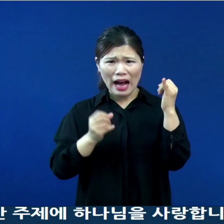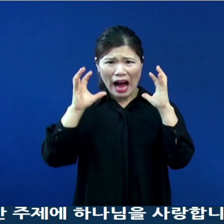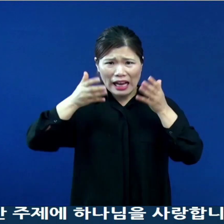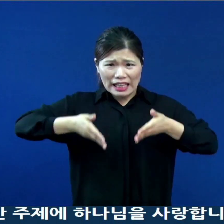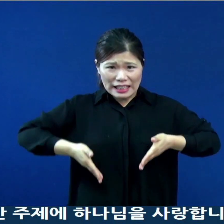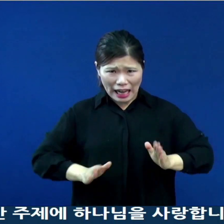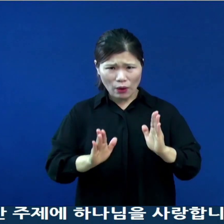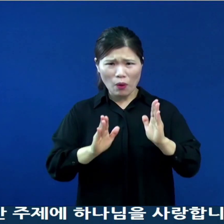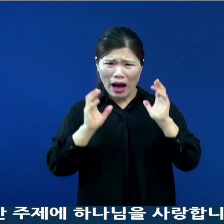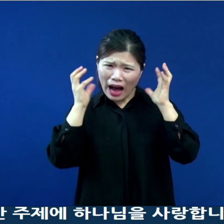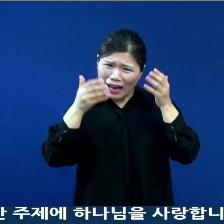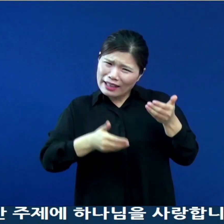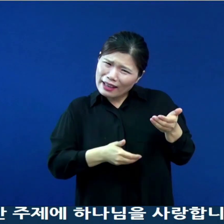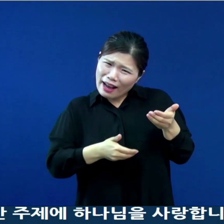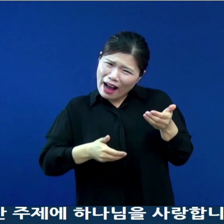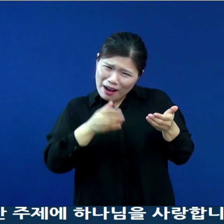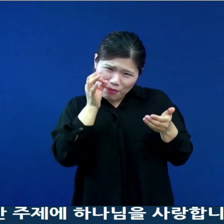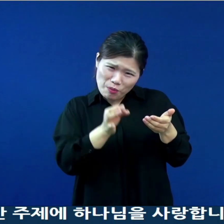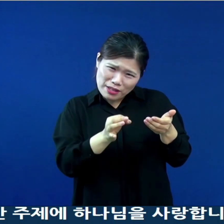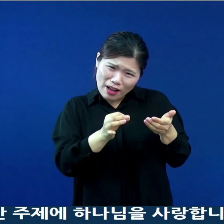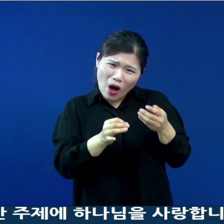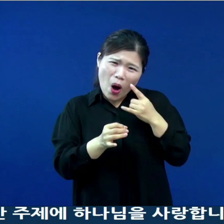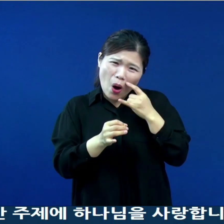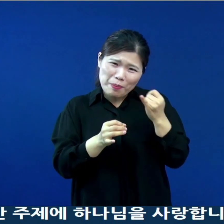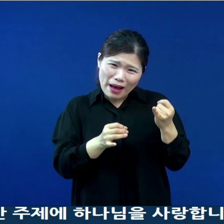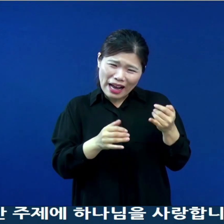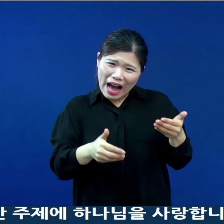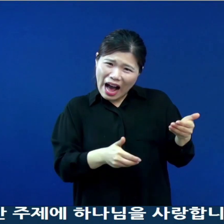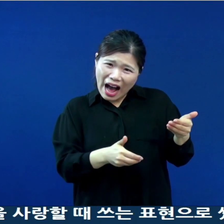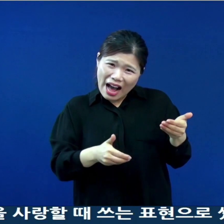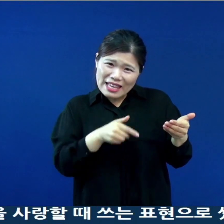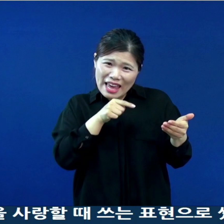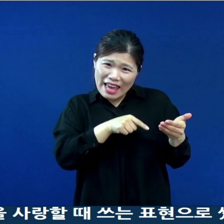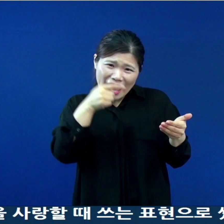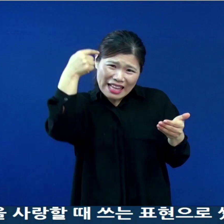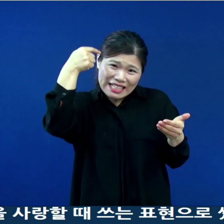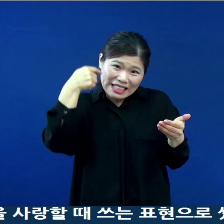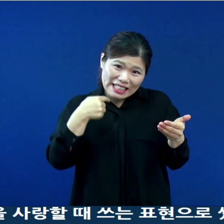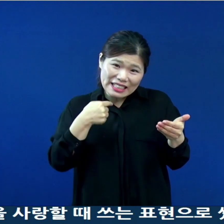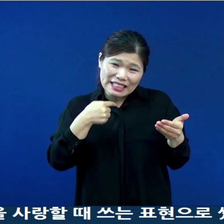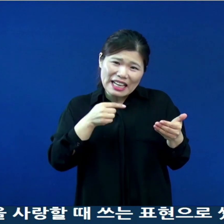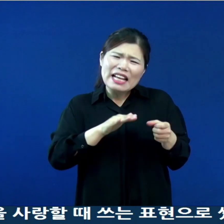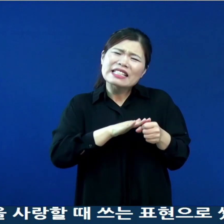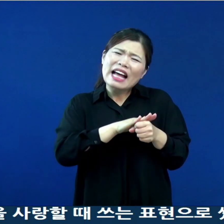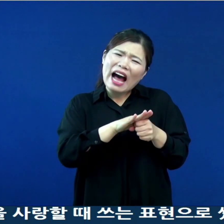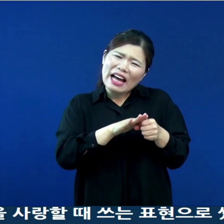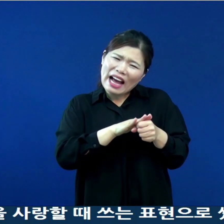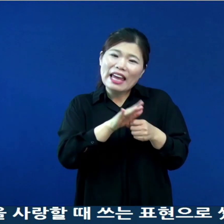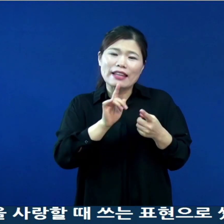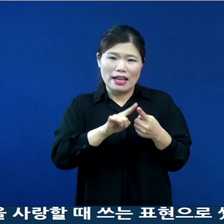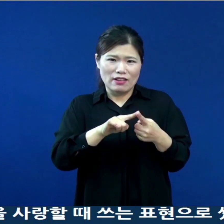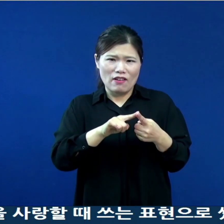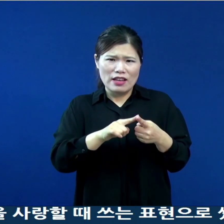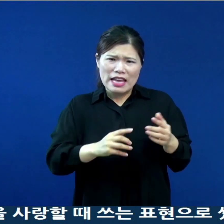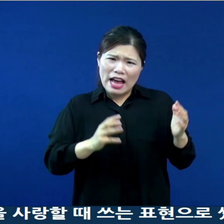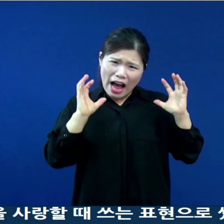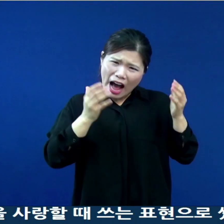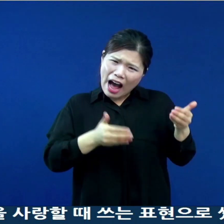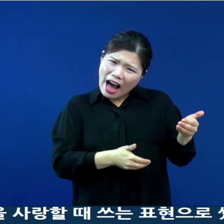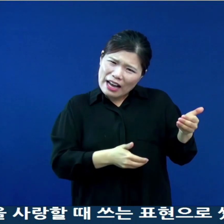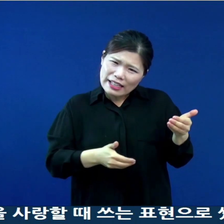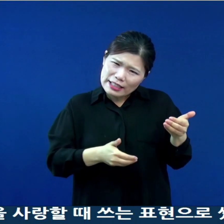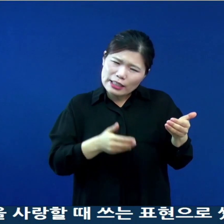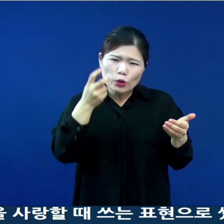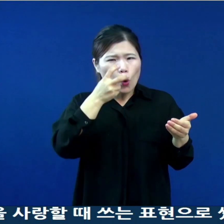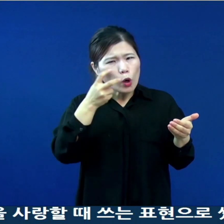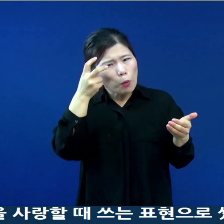갓난 아기를 보면서 엄마가 이 갓난 아기에게 느끼는 애정의 사랑, 이 아기를 돌보고 이 아기를